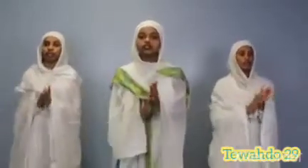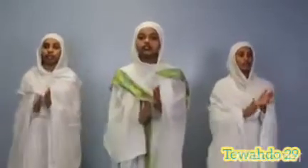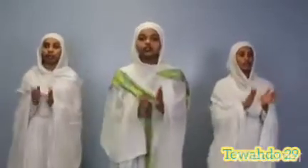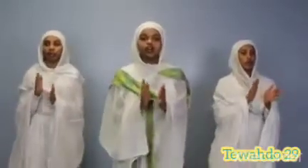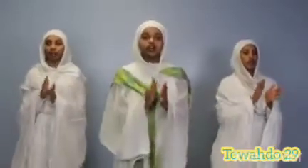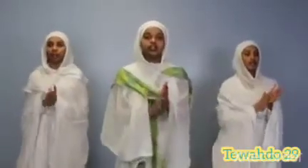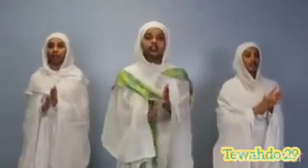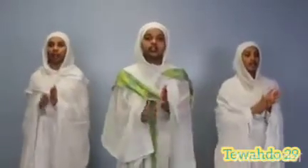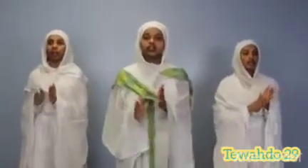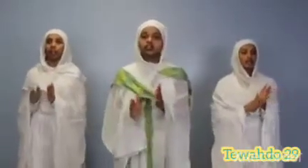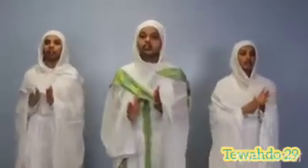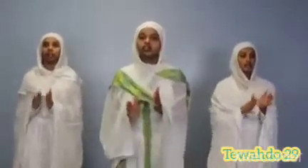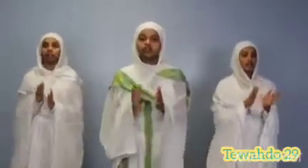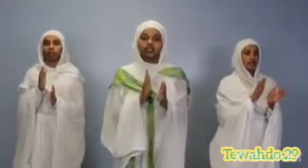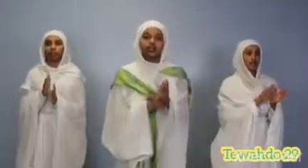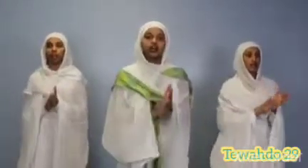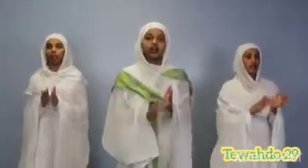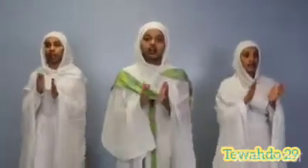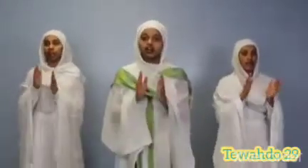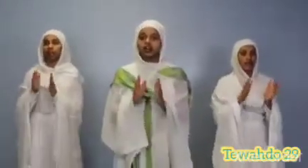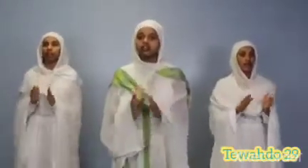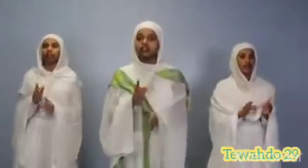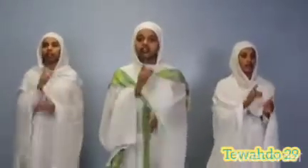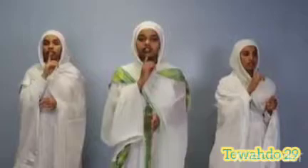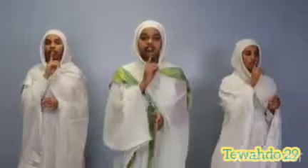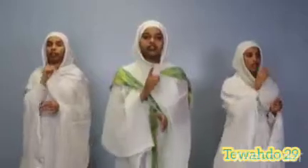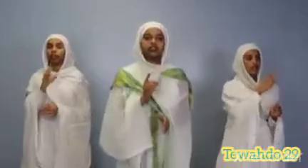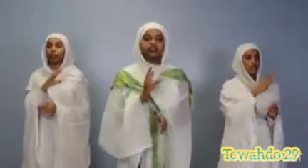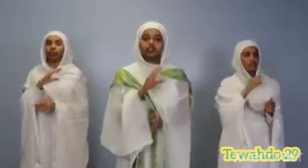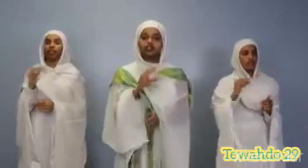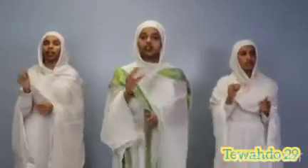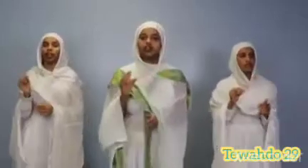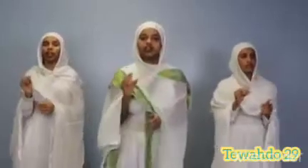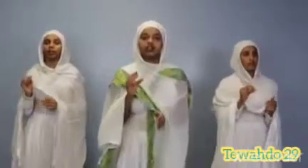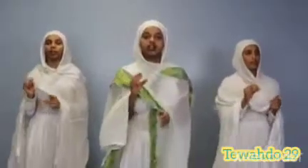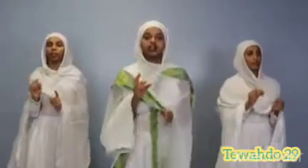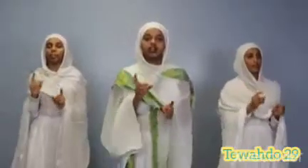ክርስቶስ ይማረን መሐሪ ነውና